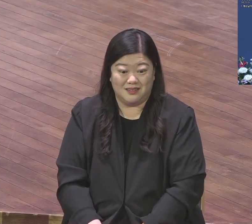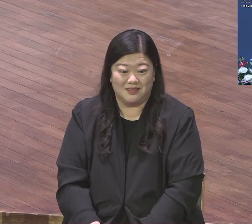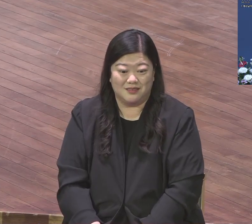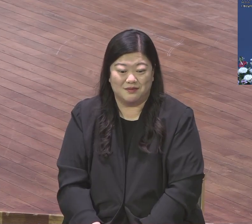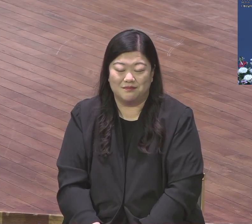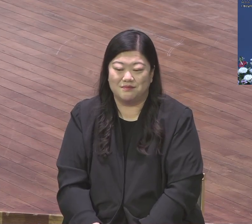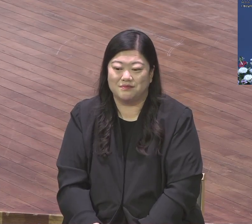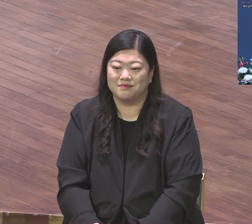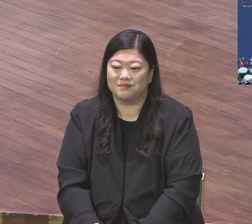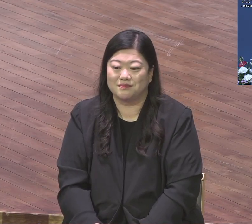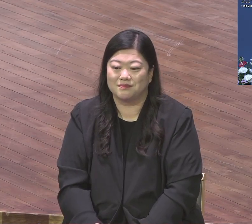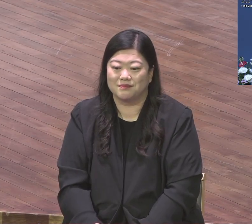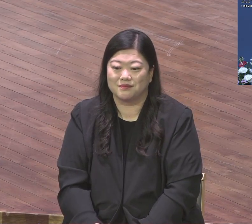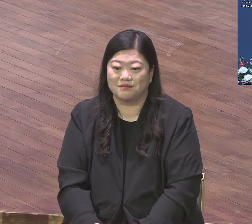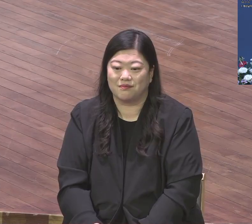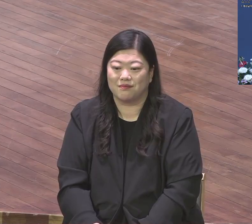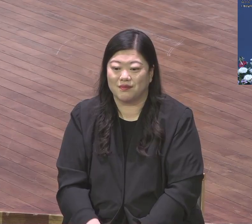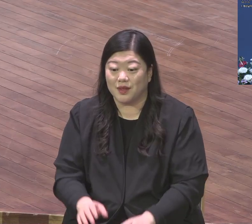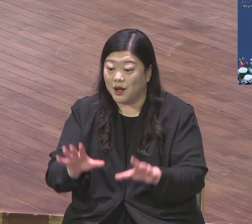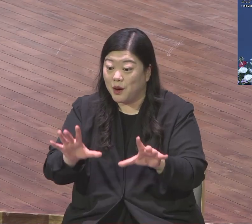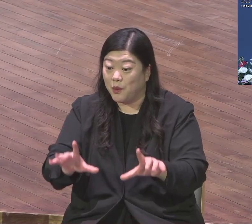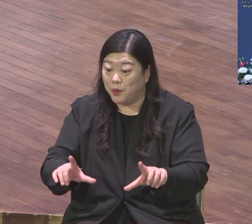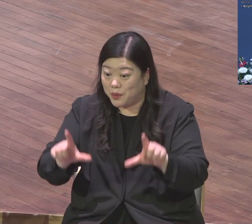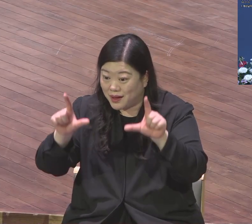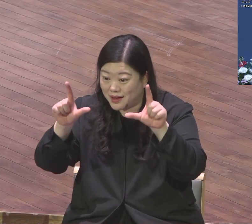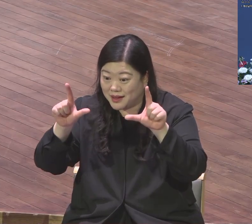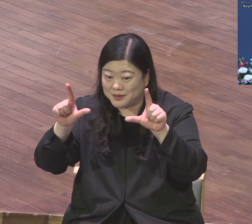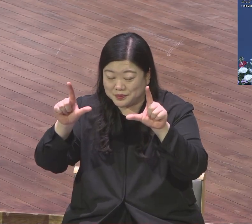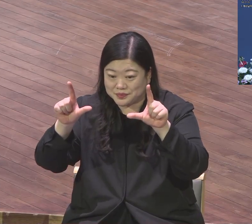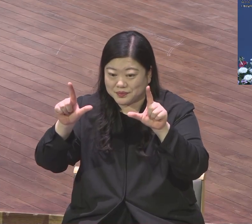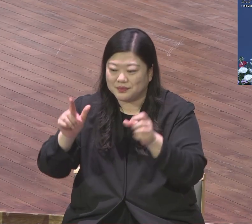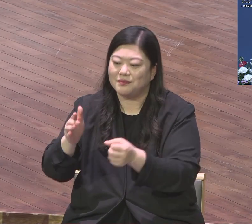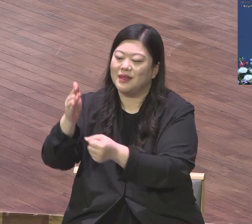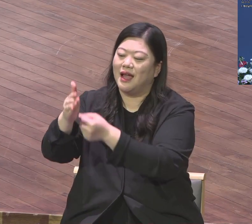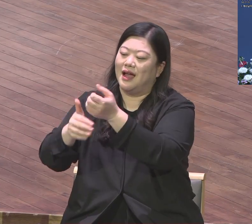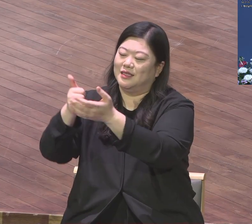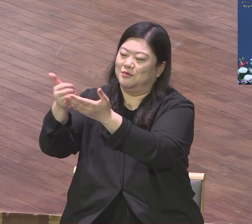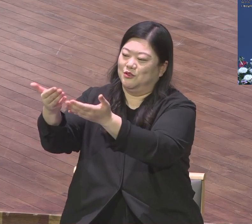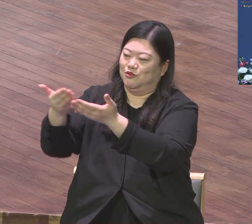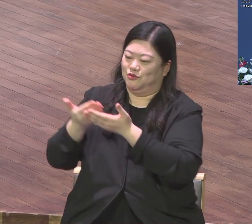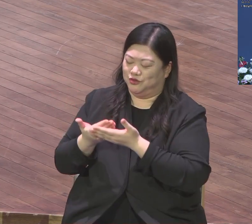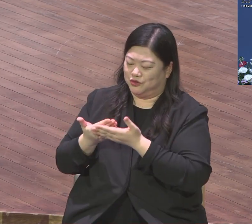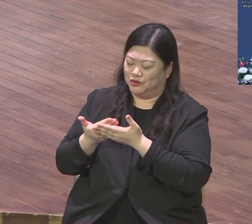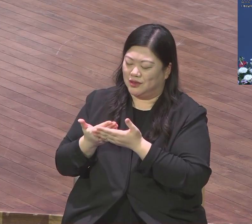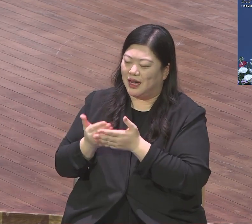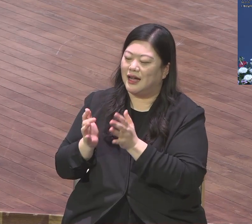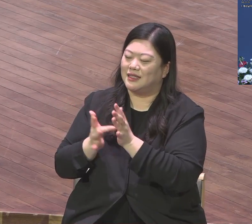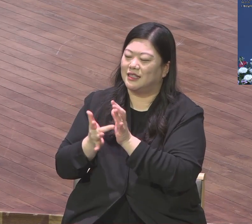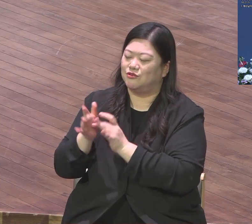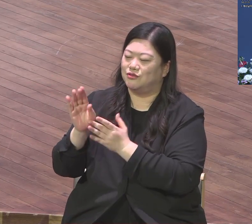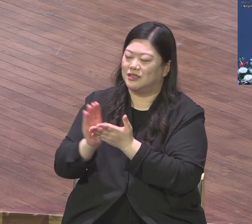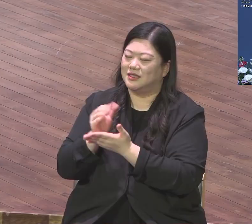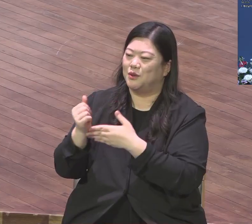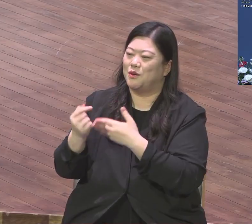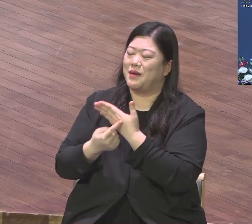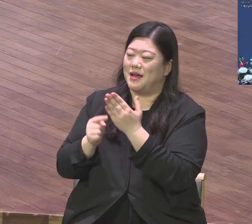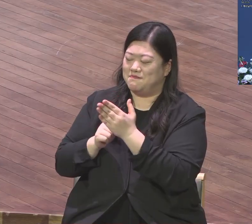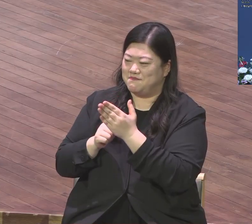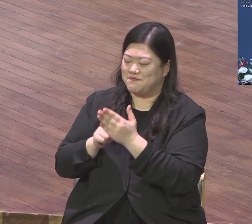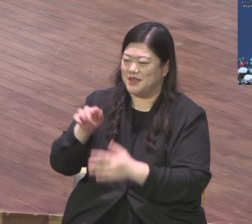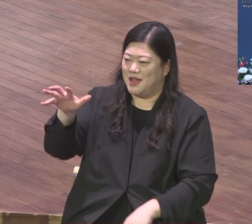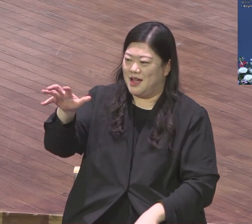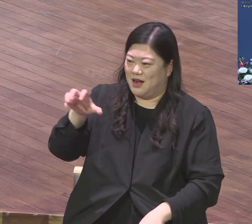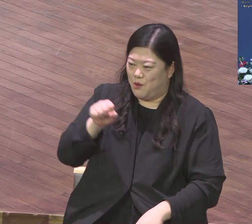영계전 성도들 2026년 새해에 정말 그리스도 예수의 마음을 품는